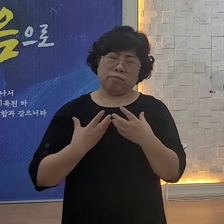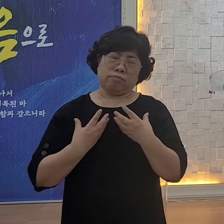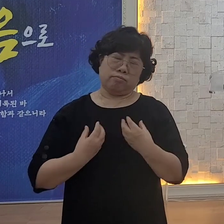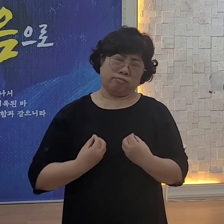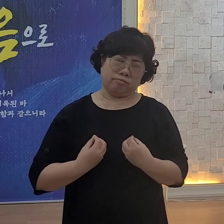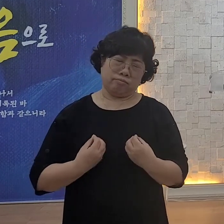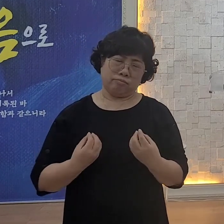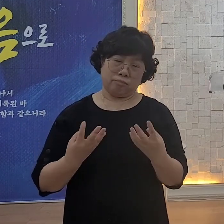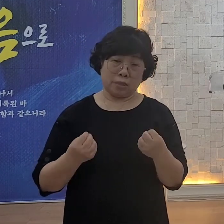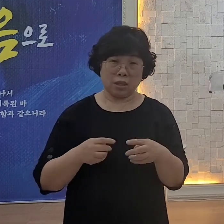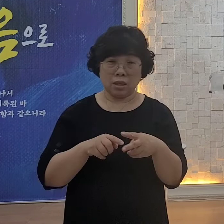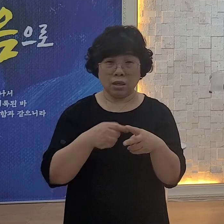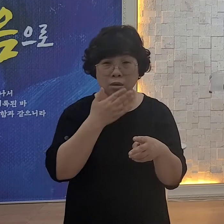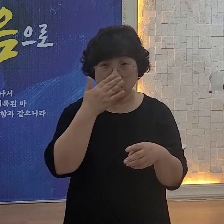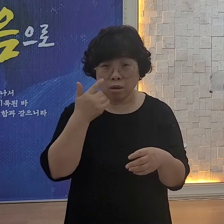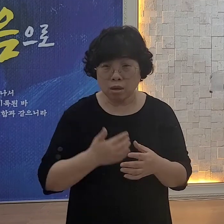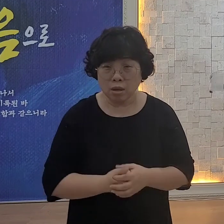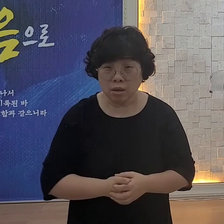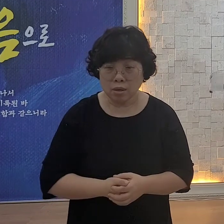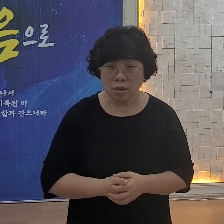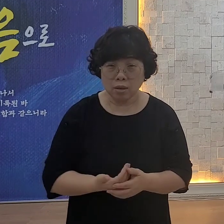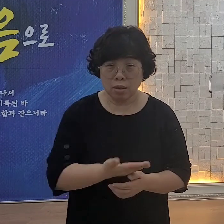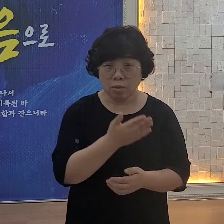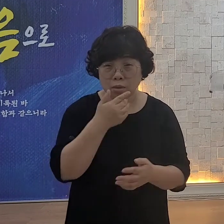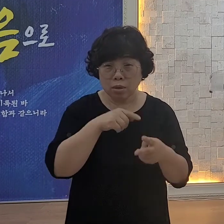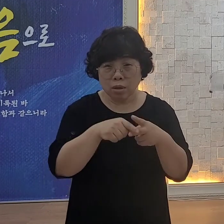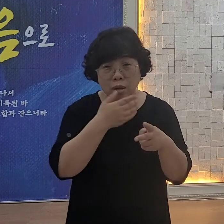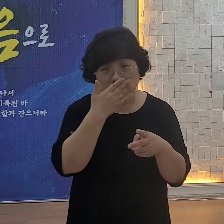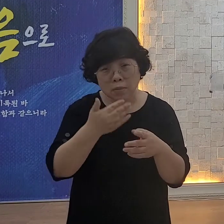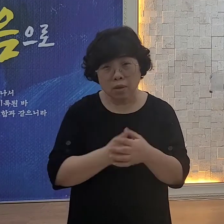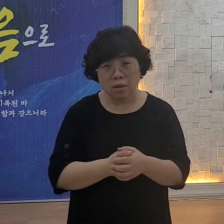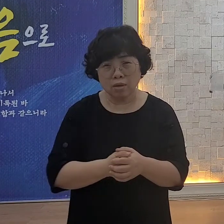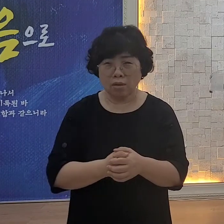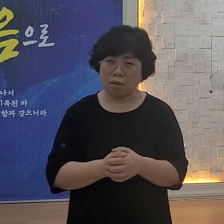여러분 이해하시겠습니까? 아무도 모릅니다.